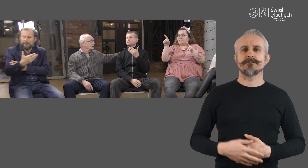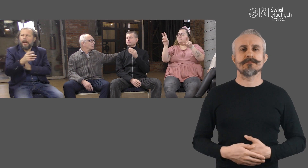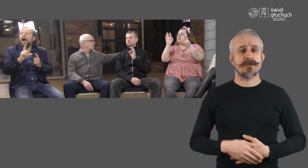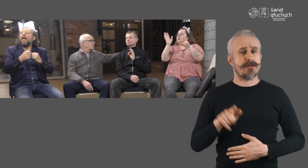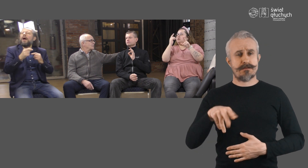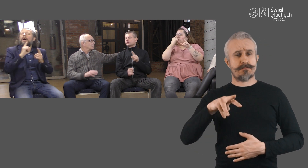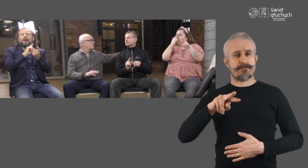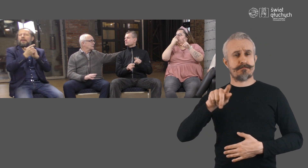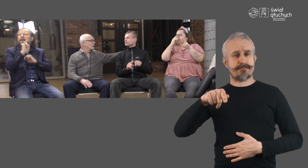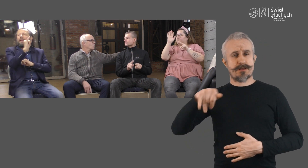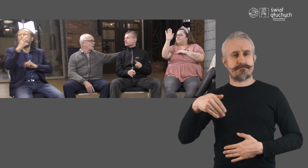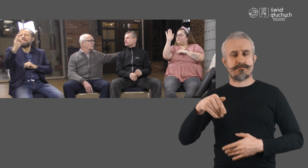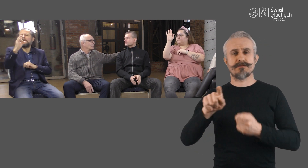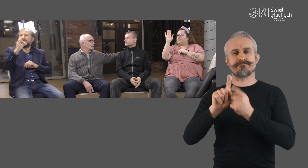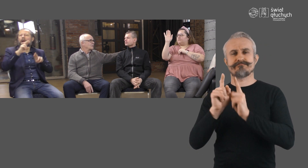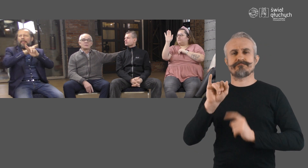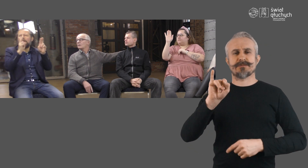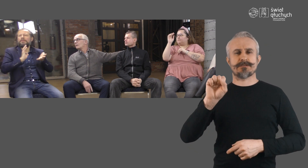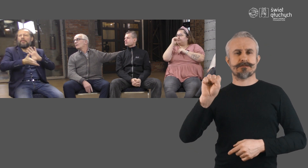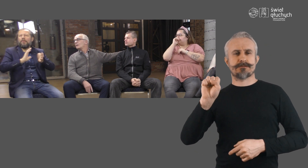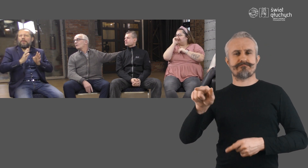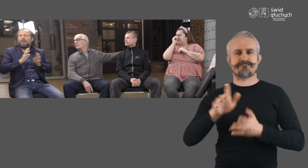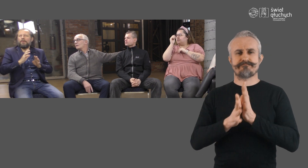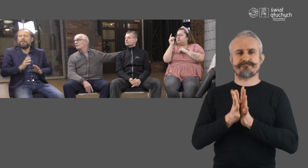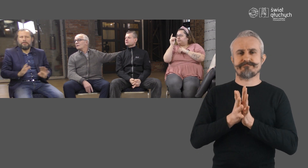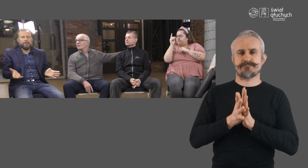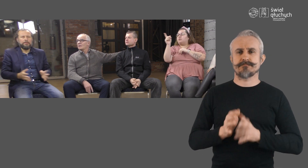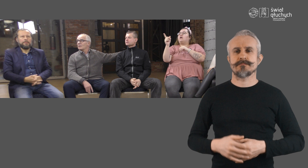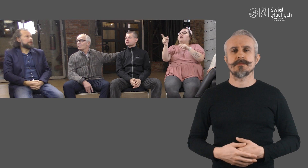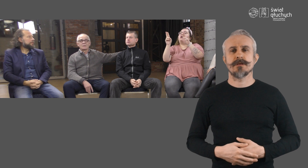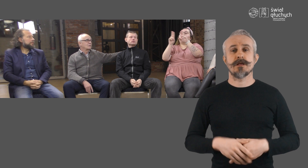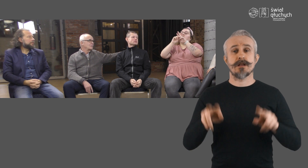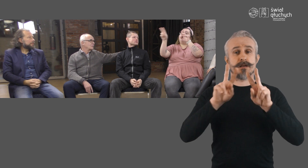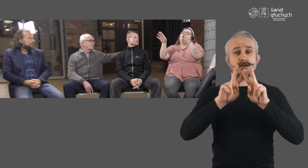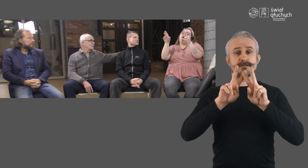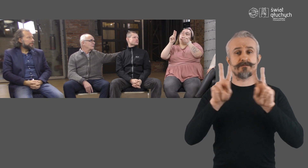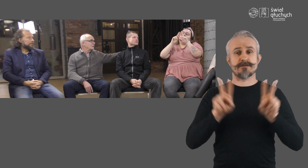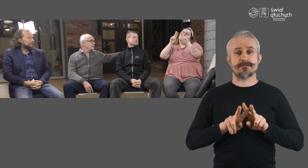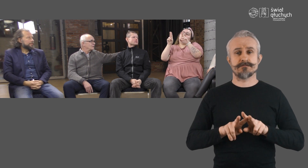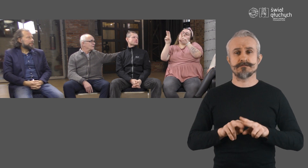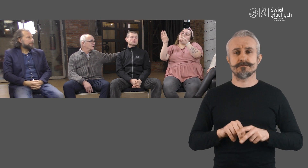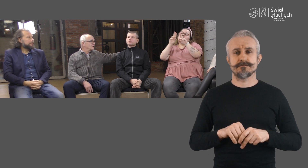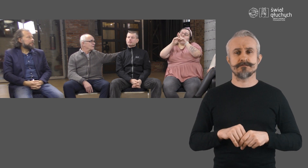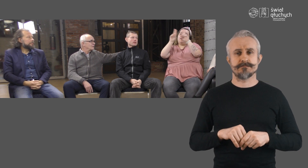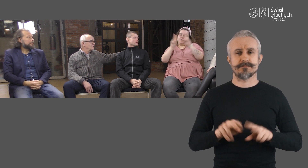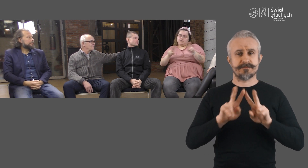Międzynarodowy. PJM jest pewnie bliższy do IS, do International